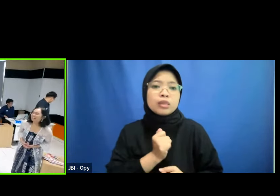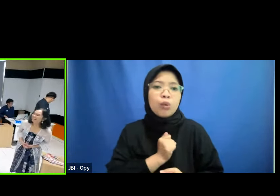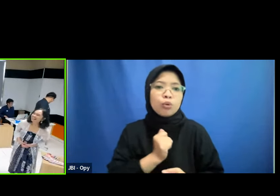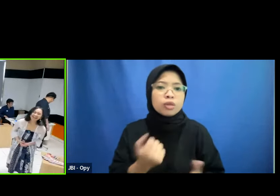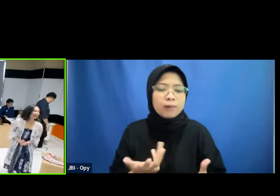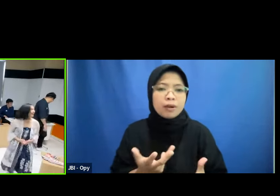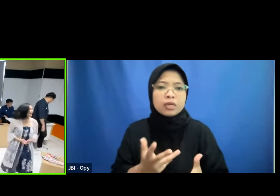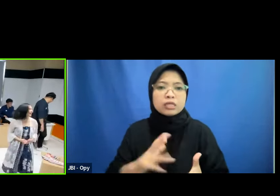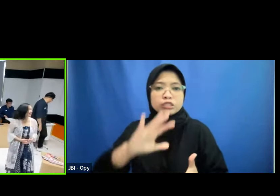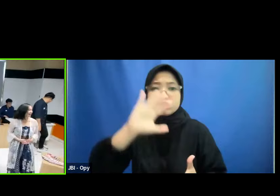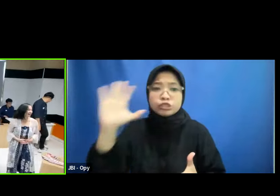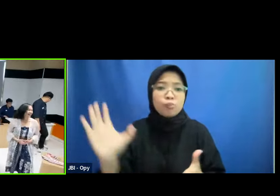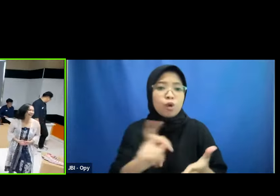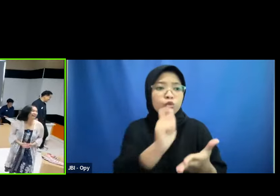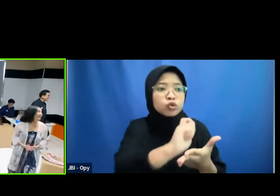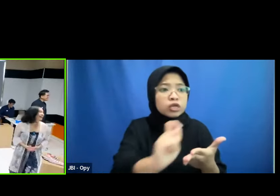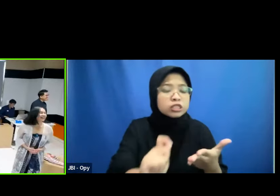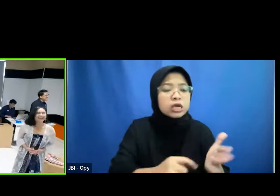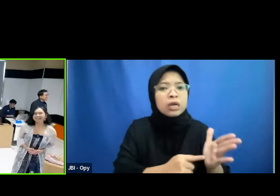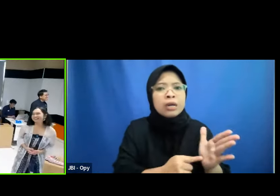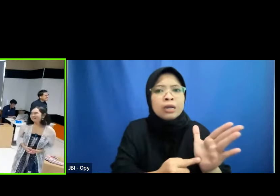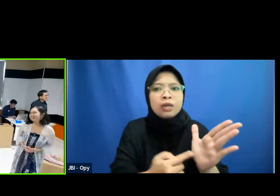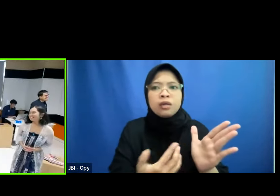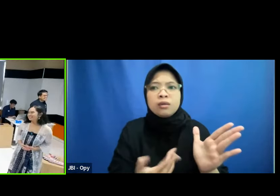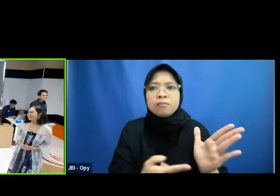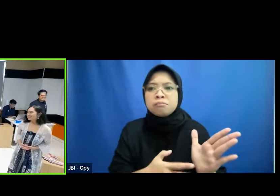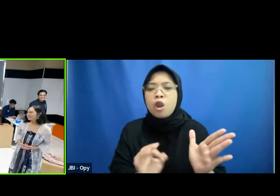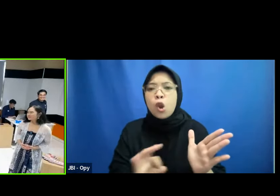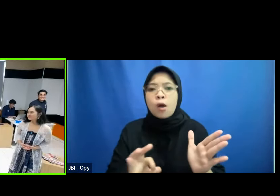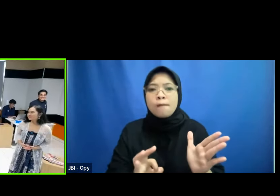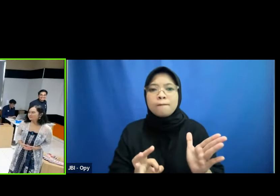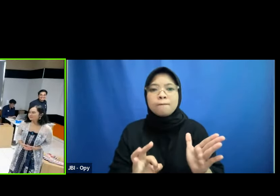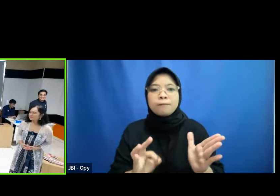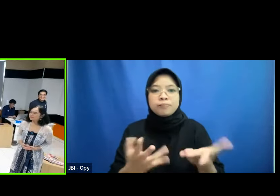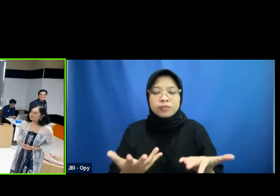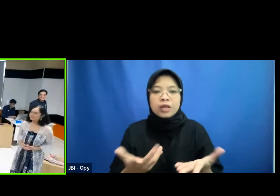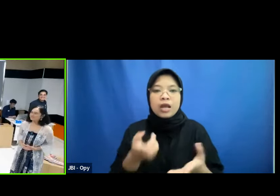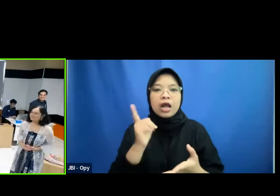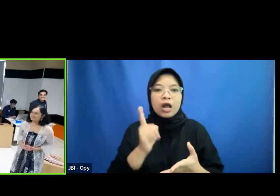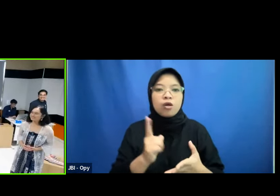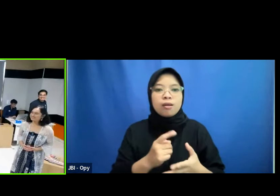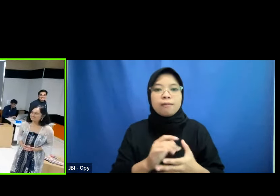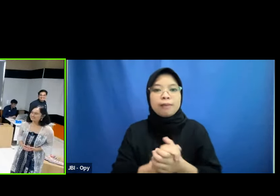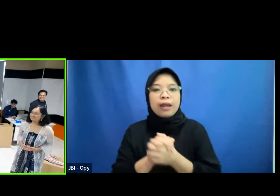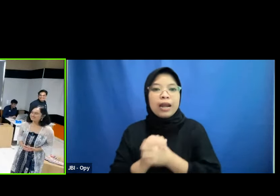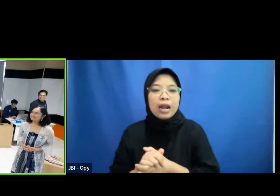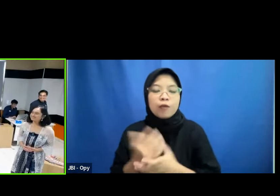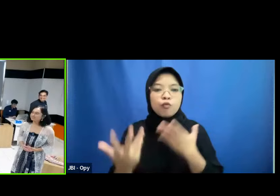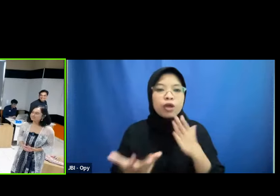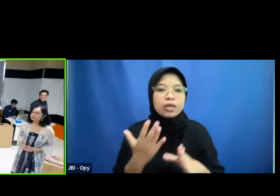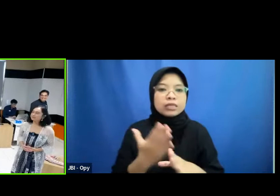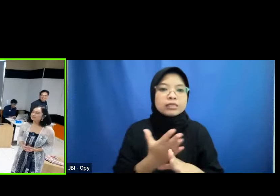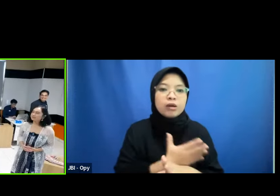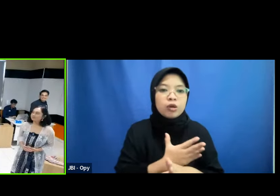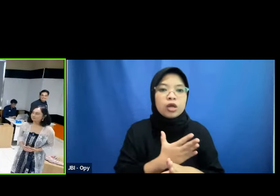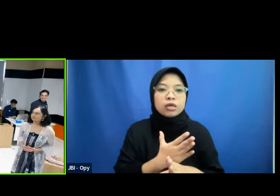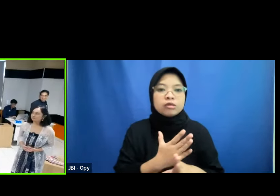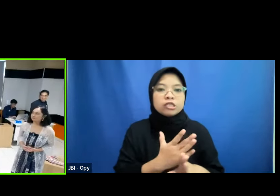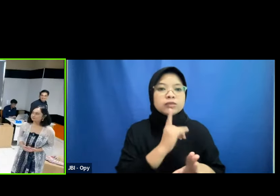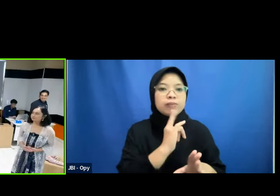menit itu mungkin kalau kalau bukan cuma bagian introduction mungkin boleh dikasih tips